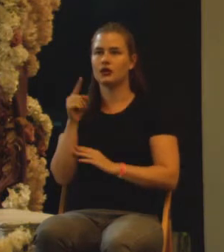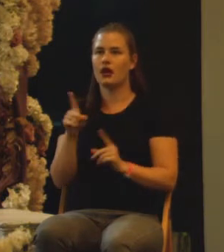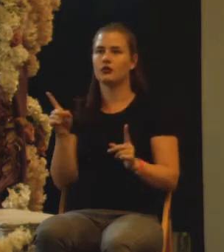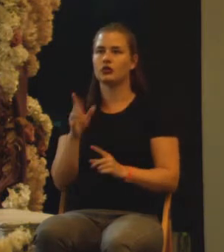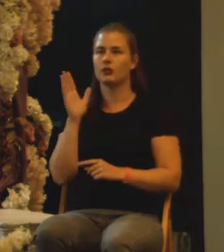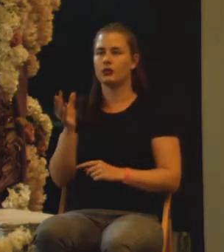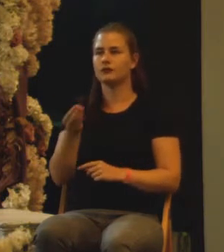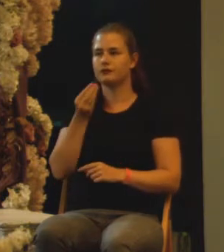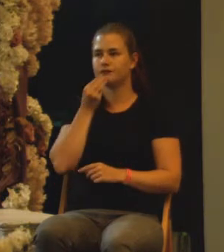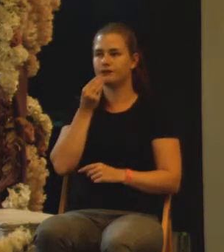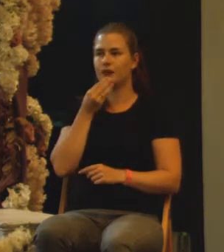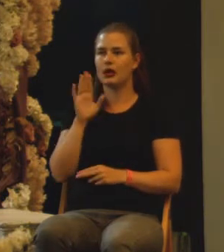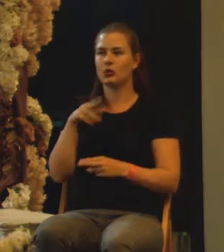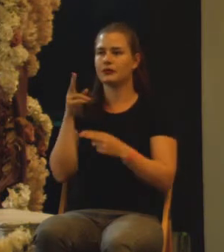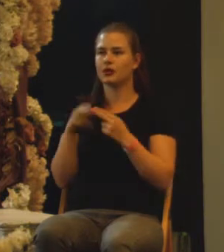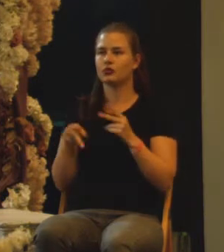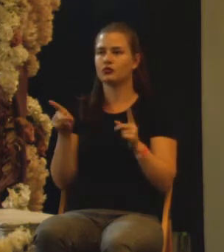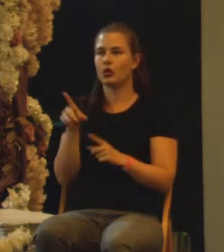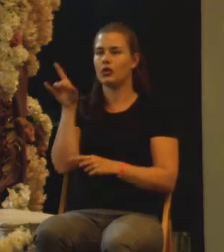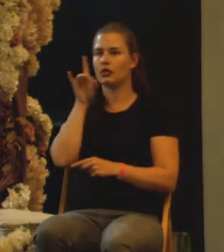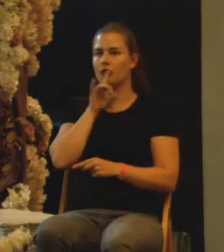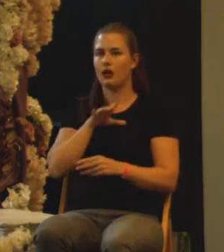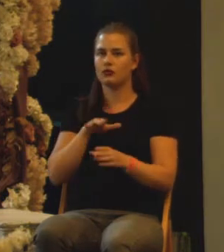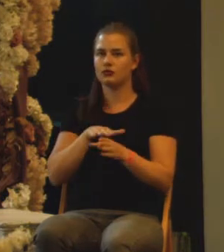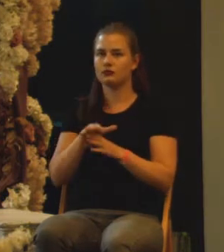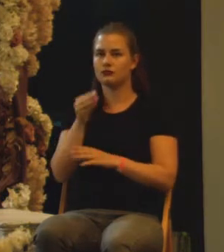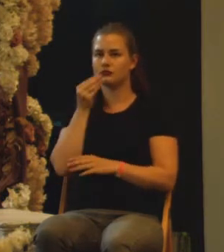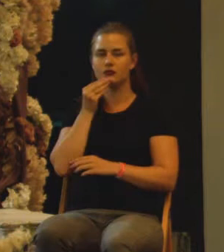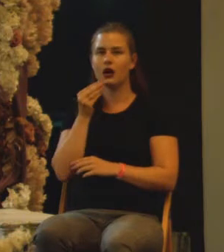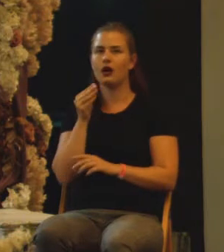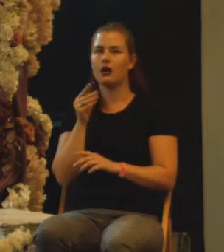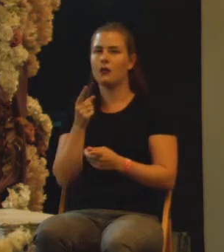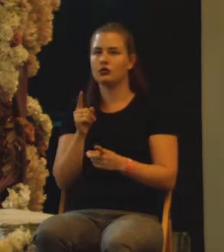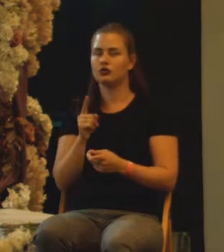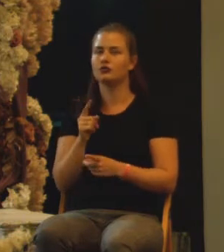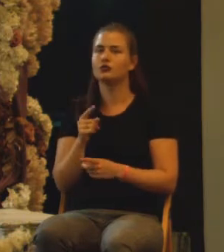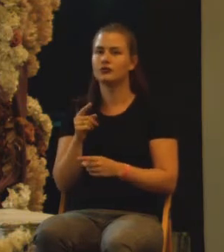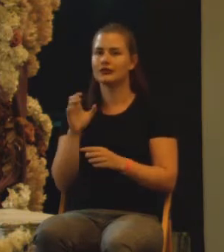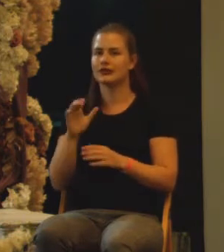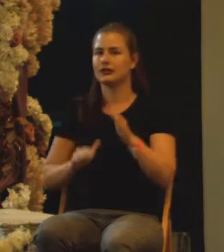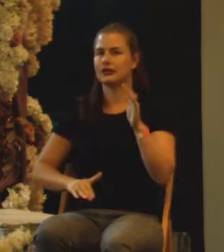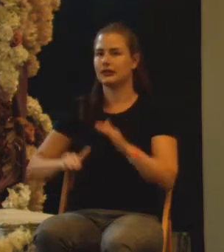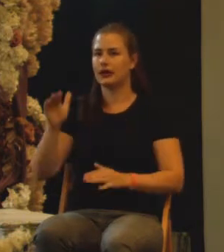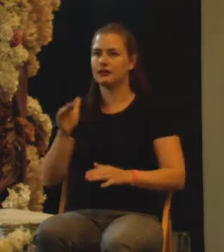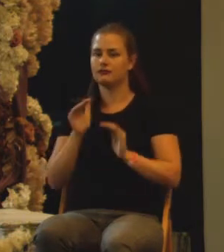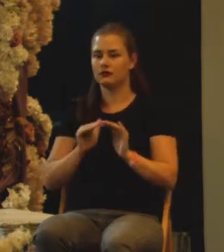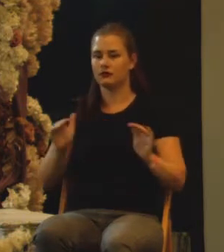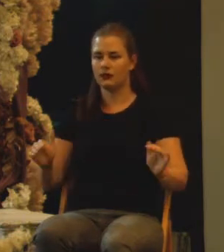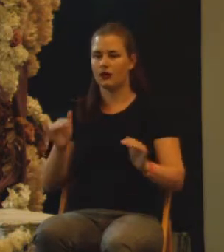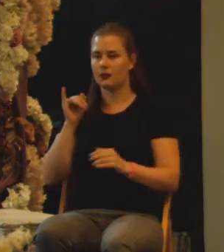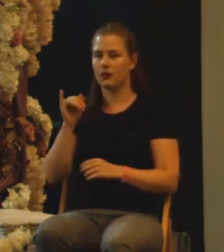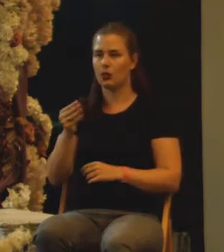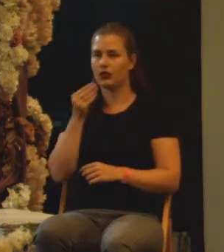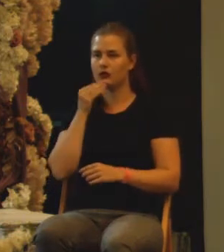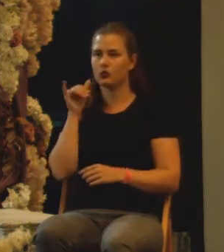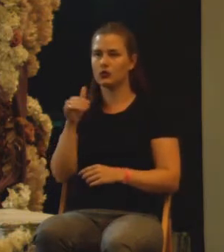будет подъедать, а потом это закончится тем, что он не будет цельно есть. Вторая причина, почему с детства дети плохо едят,